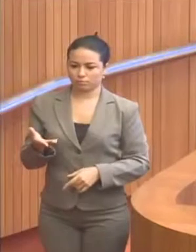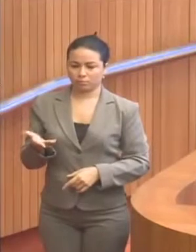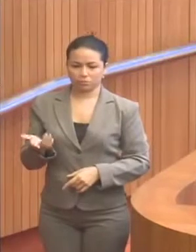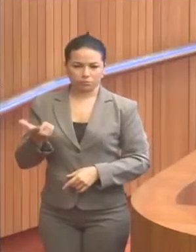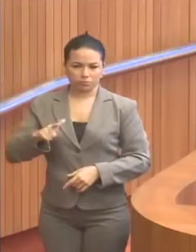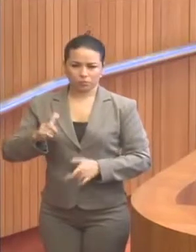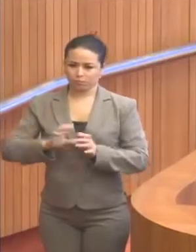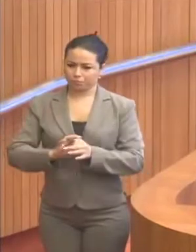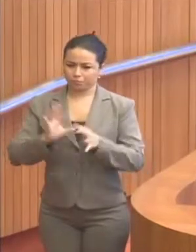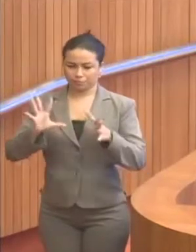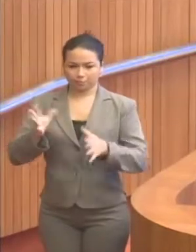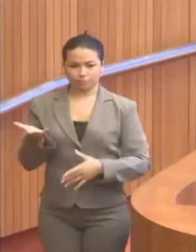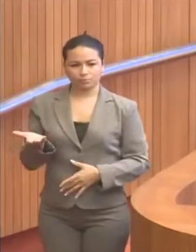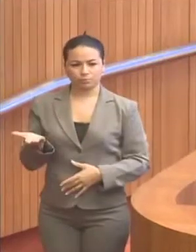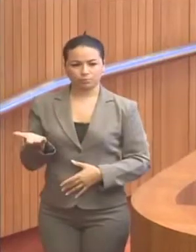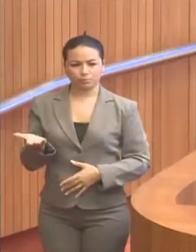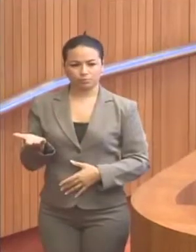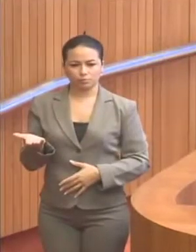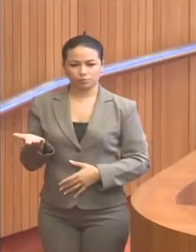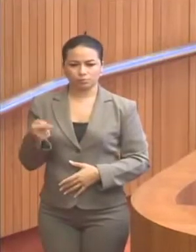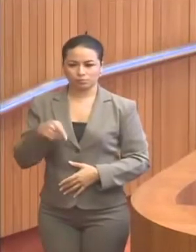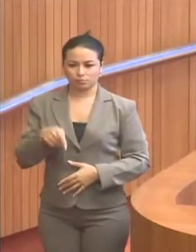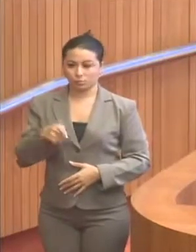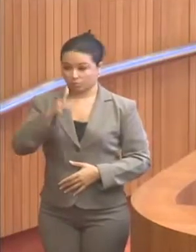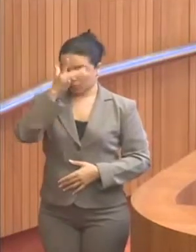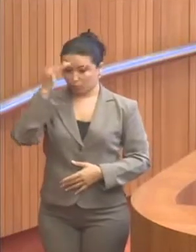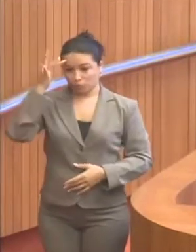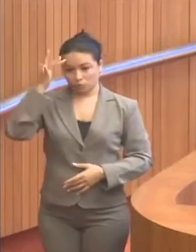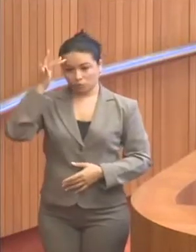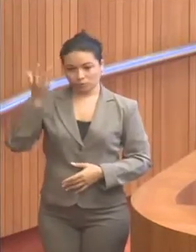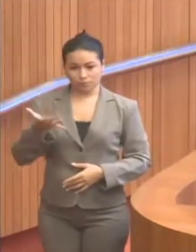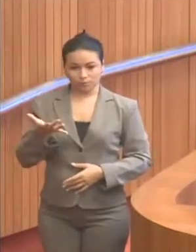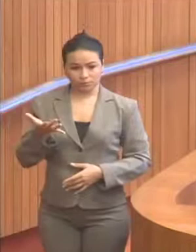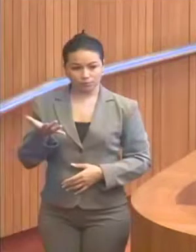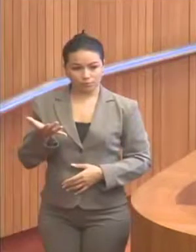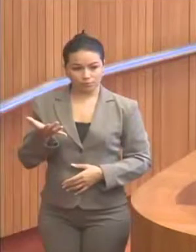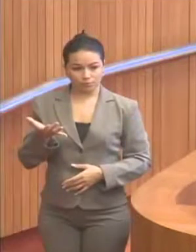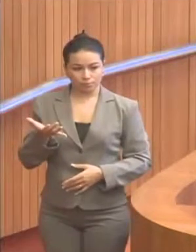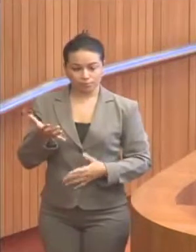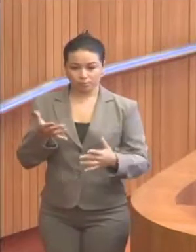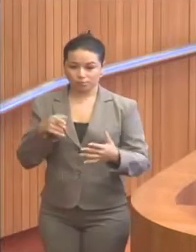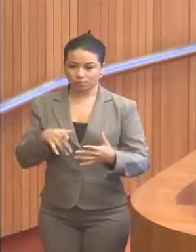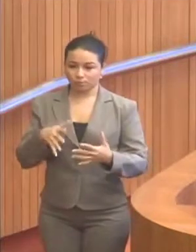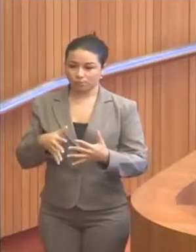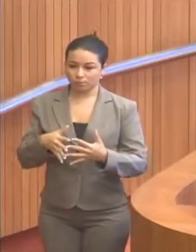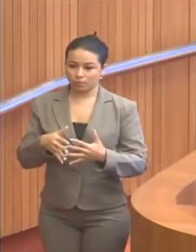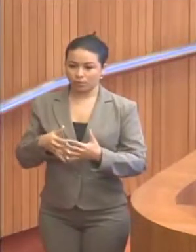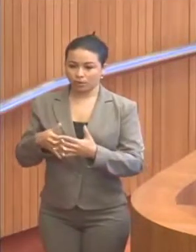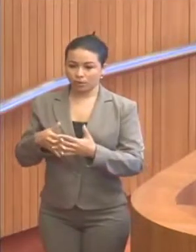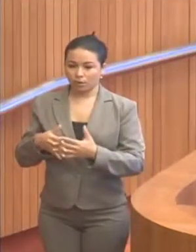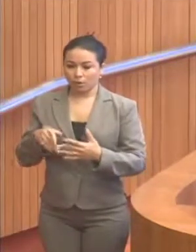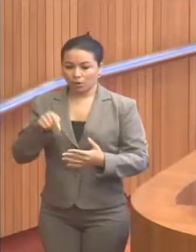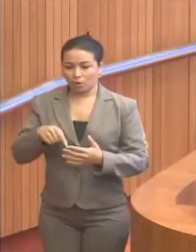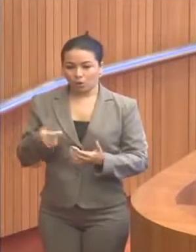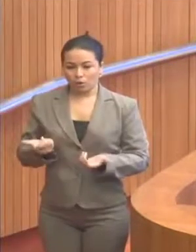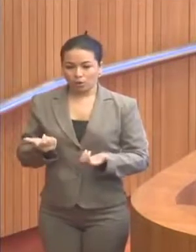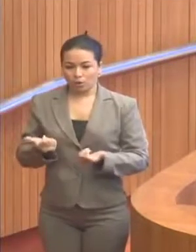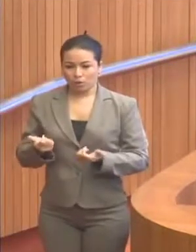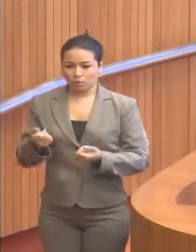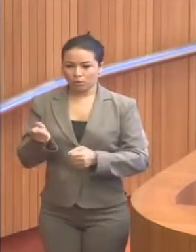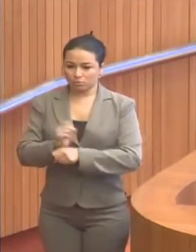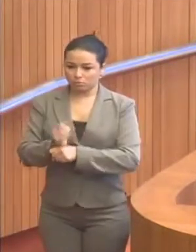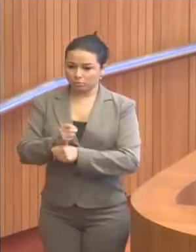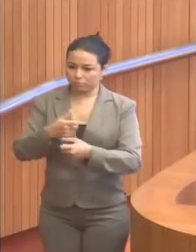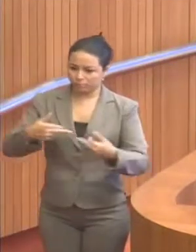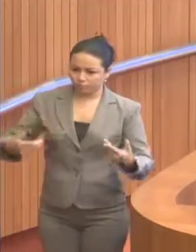não permite. Transporte em caminhonete, em lombo de